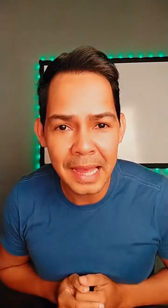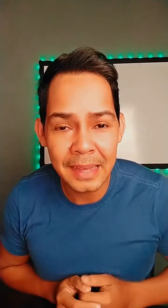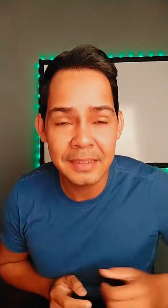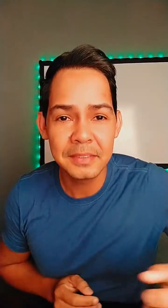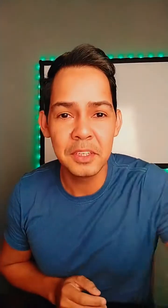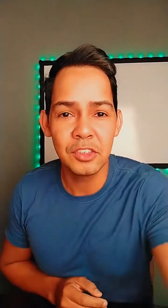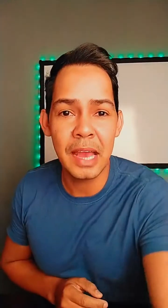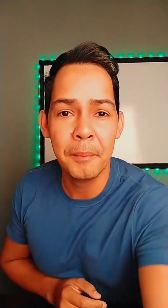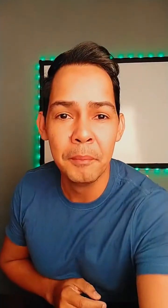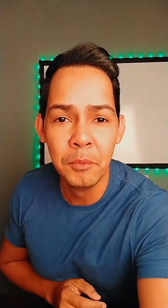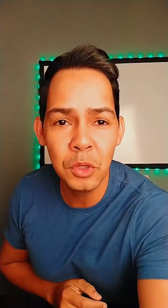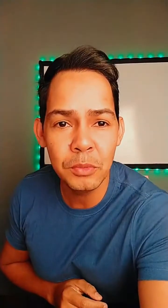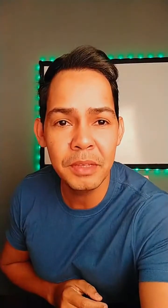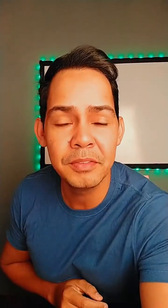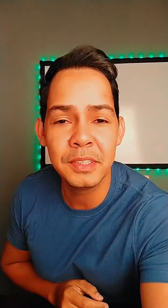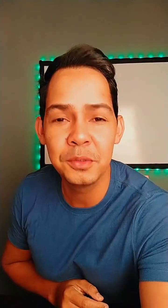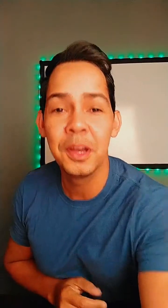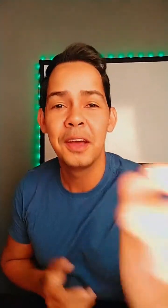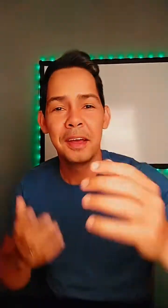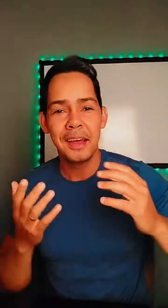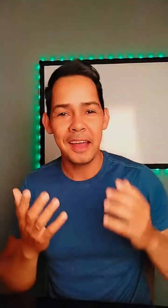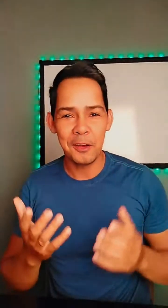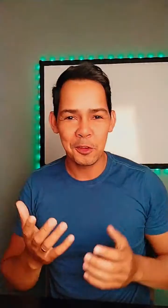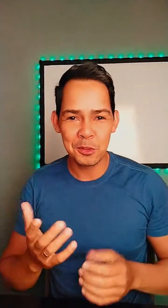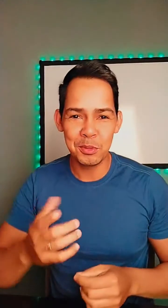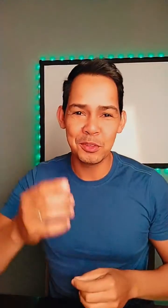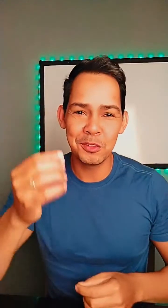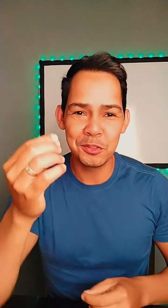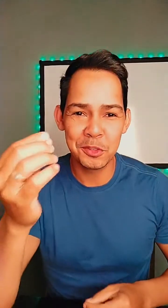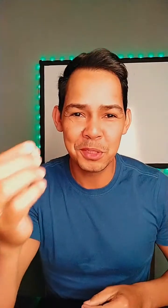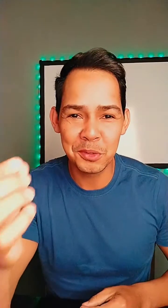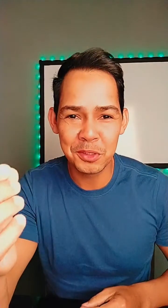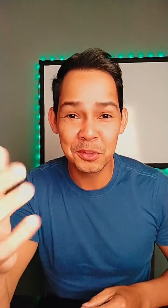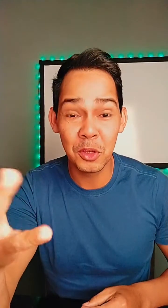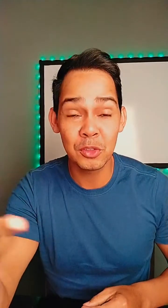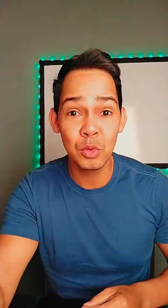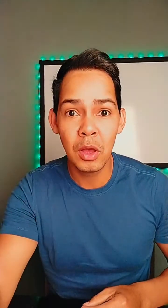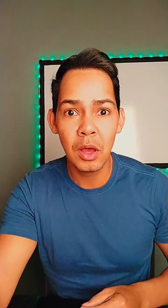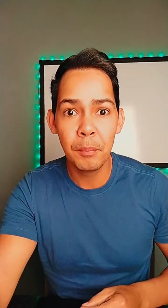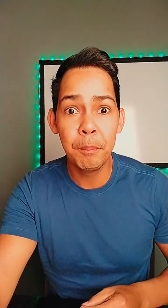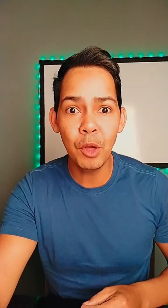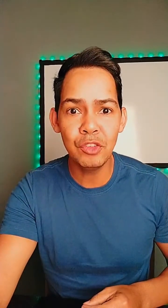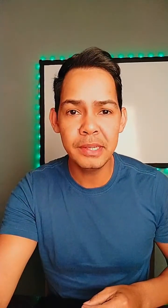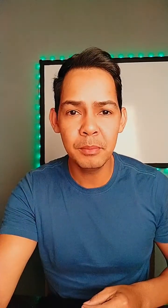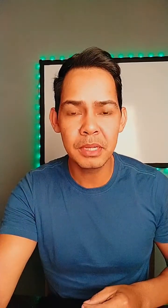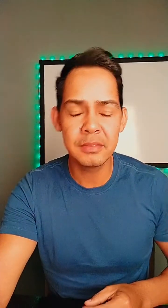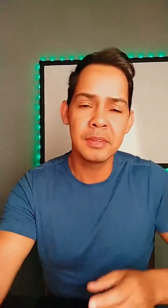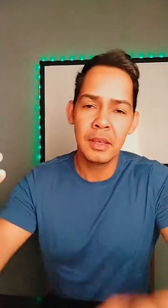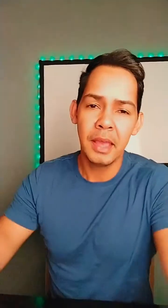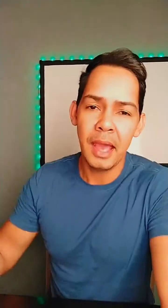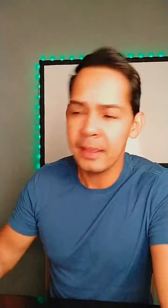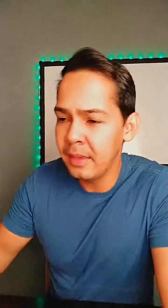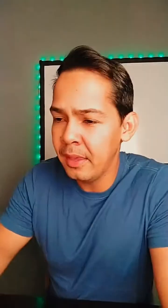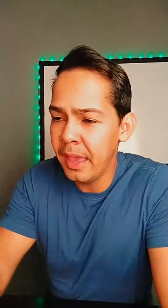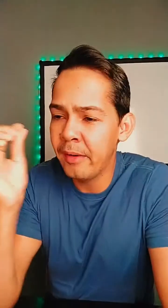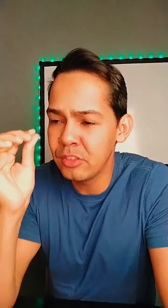Olá, seja muito bem-vindo ao nosso episódio de número 2 do nosso Pod Libras. Aqui é onde a gente